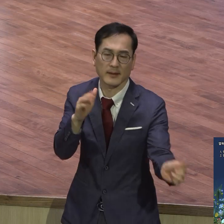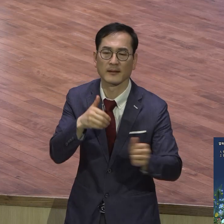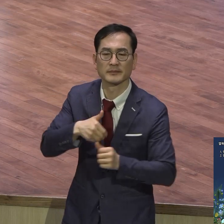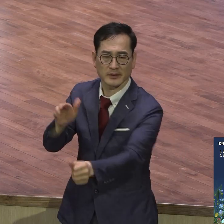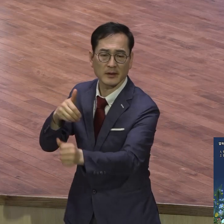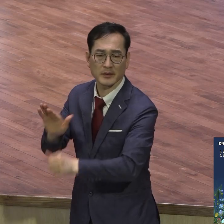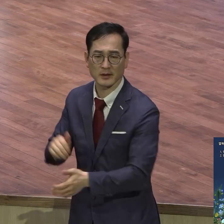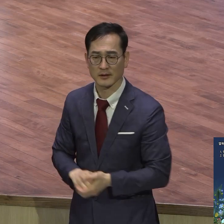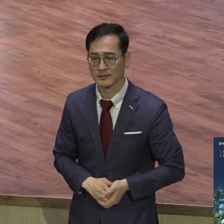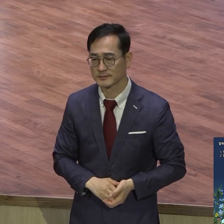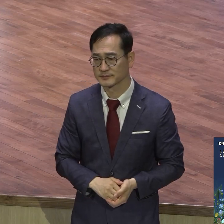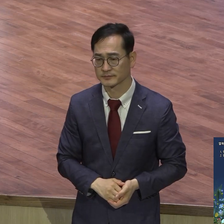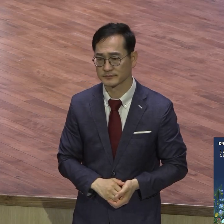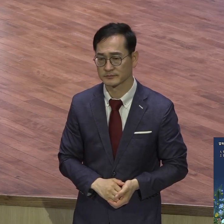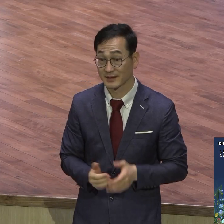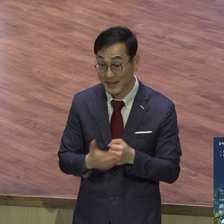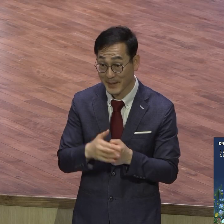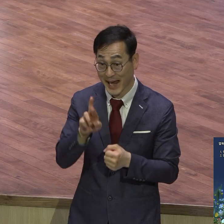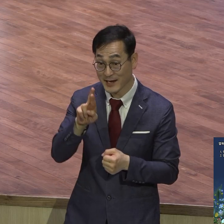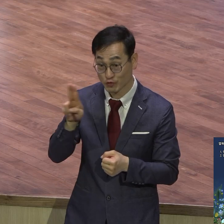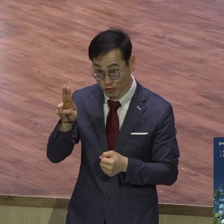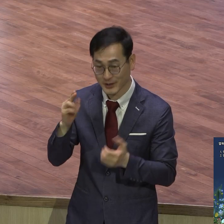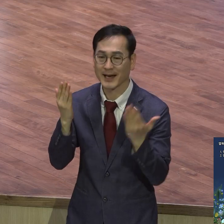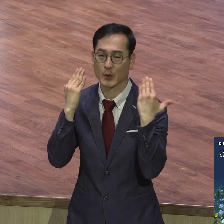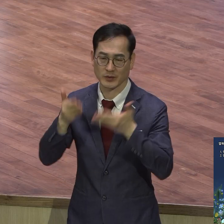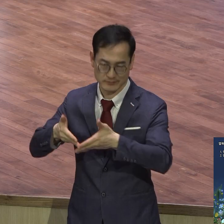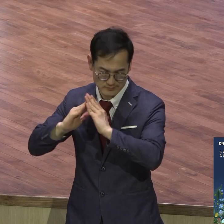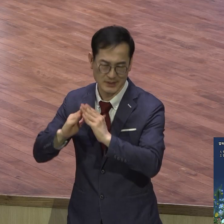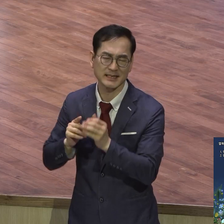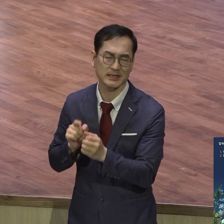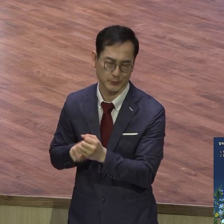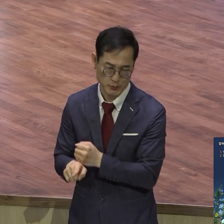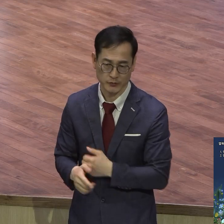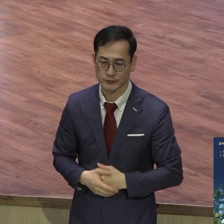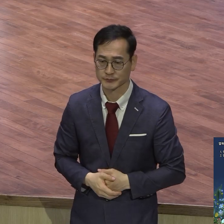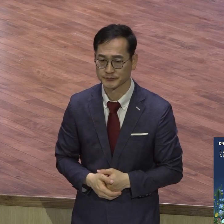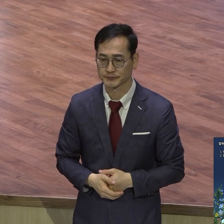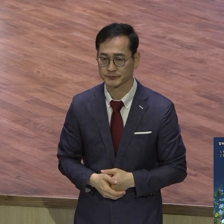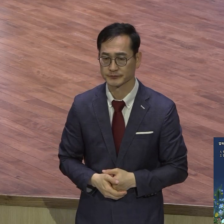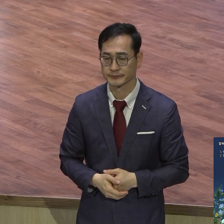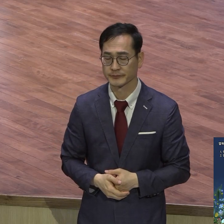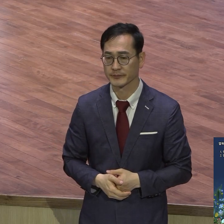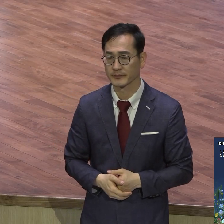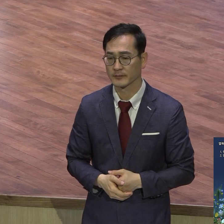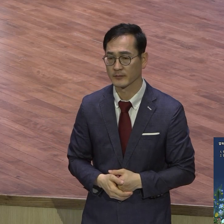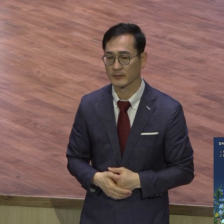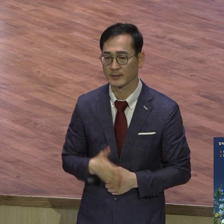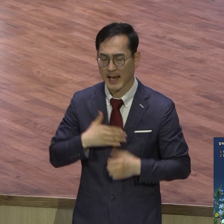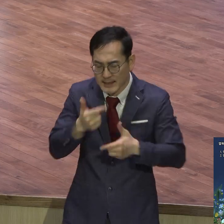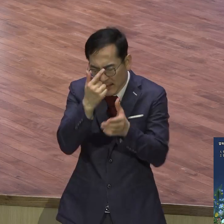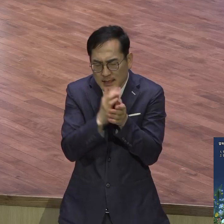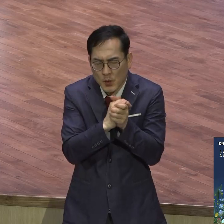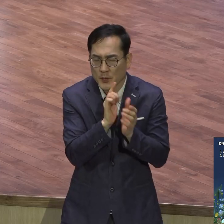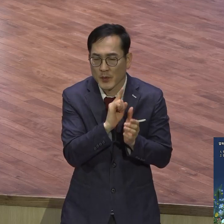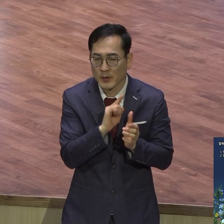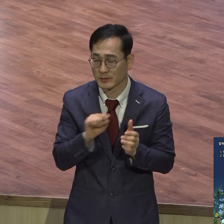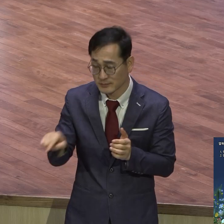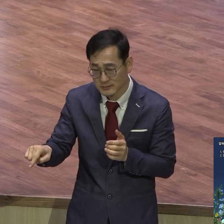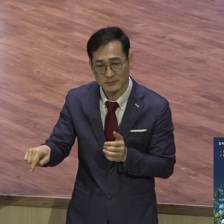그 알류 중직자 학과를 세운 거예요. 여러분 통해 그래서 저는 내일 기도합니다. 하루도 안 빠져요. 하나님 알류